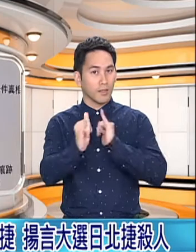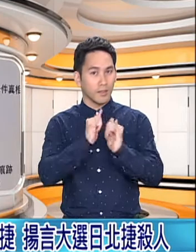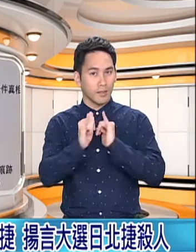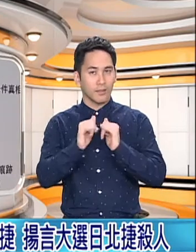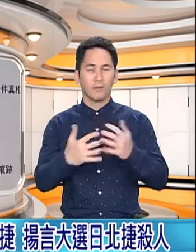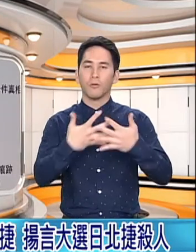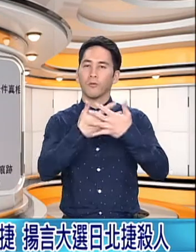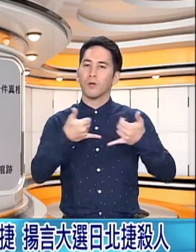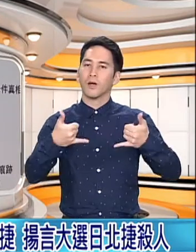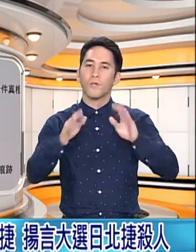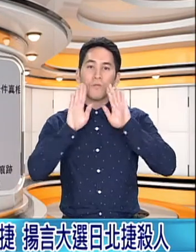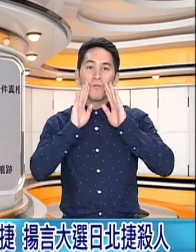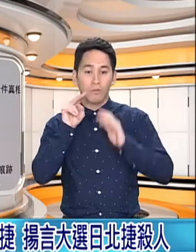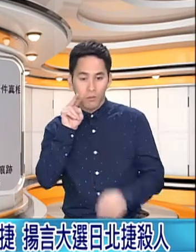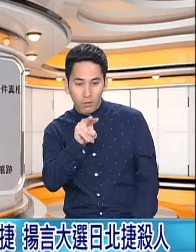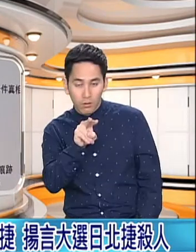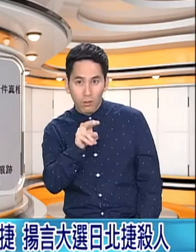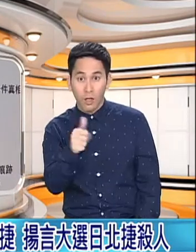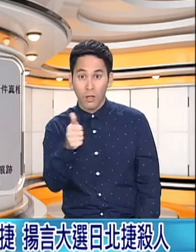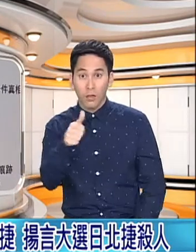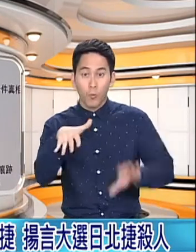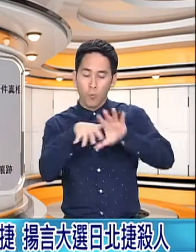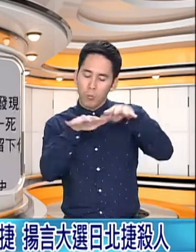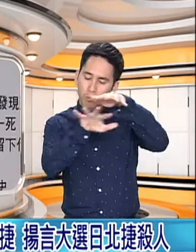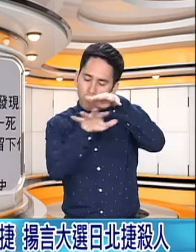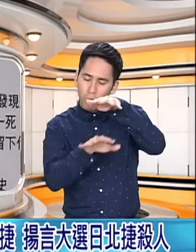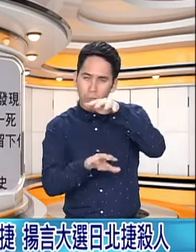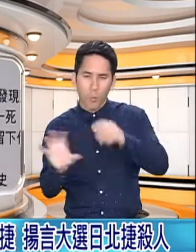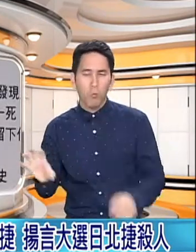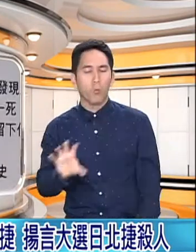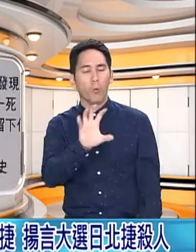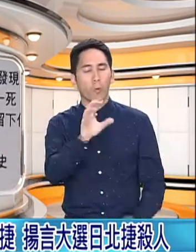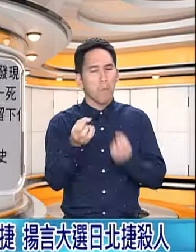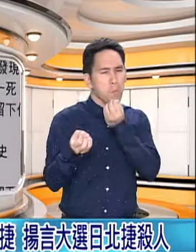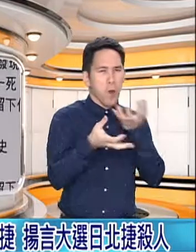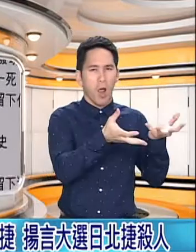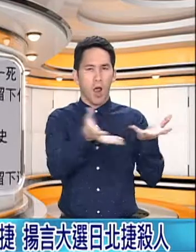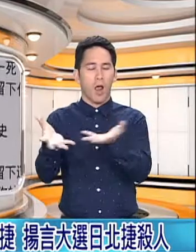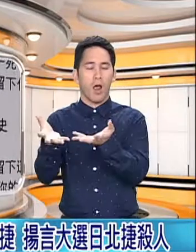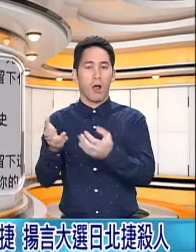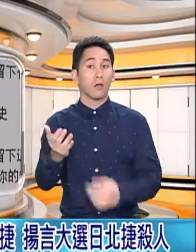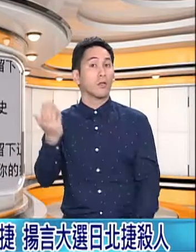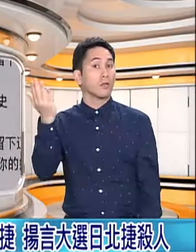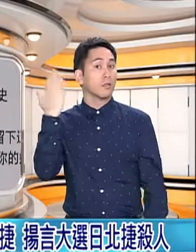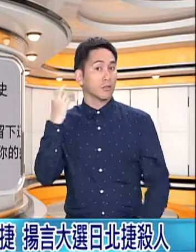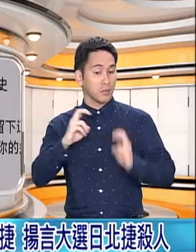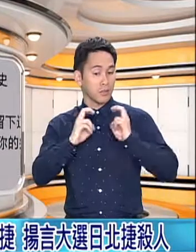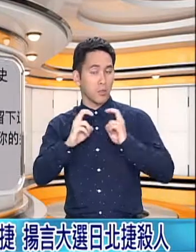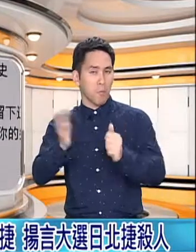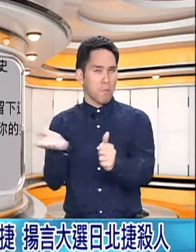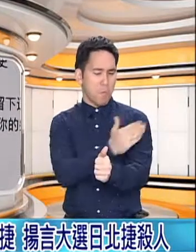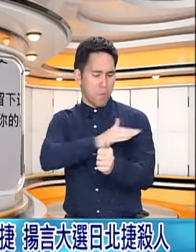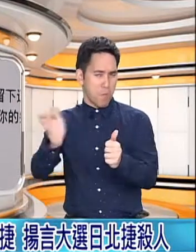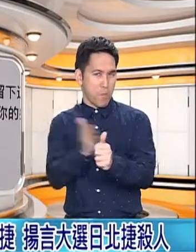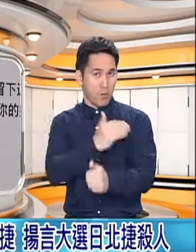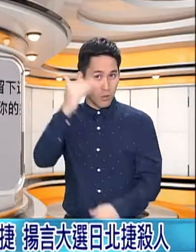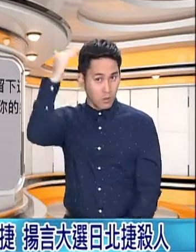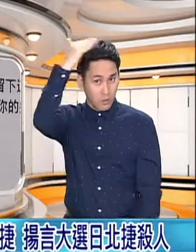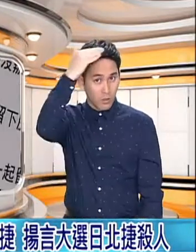有网友发现有人在脸书上四处留言，扬言要仿效在台北捷运站随机砍人的嫌犯郑